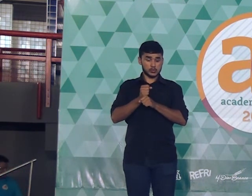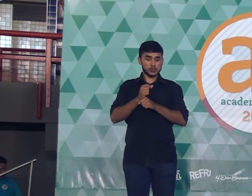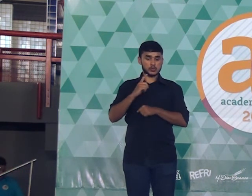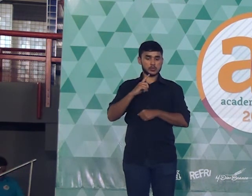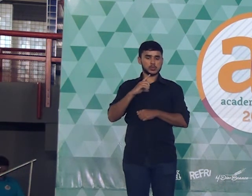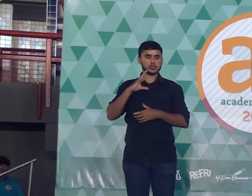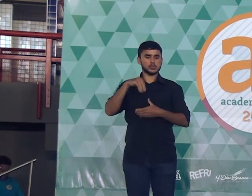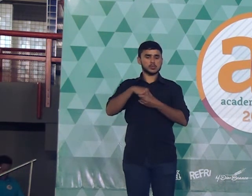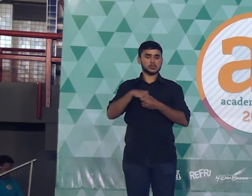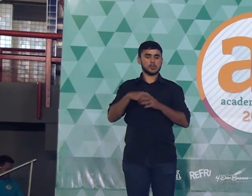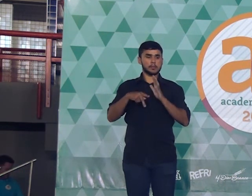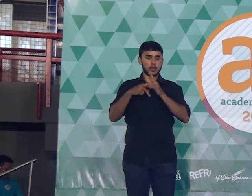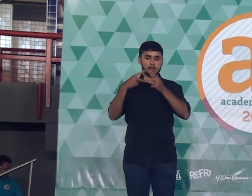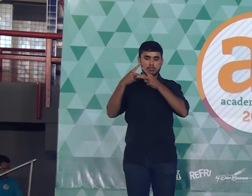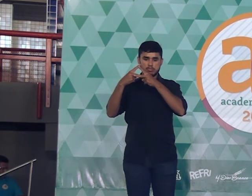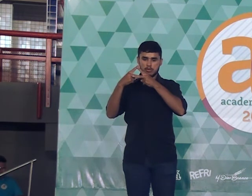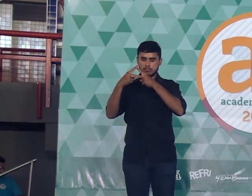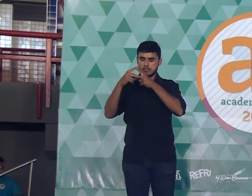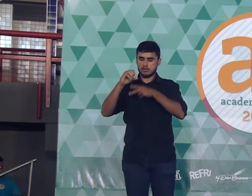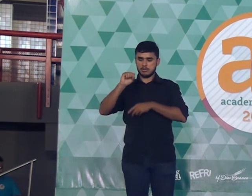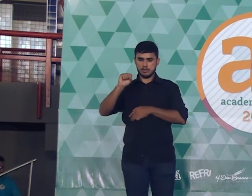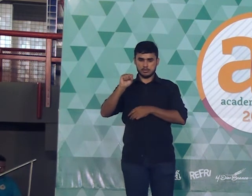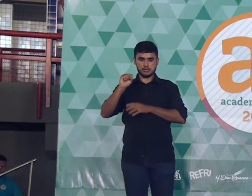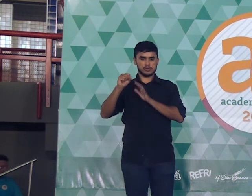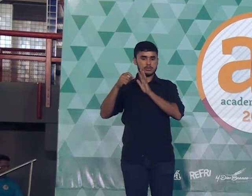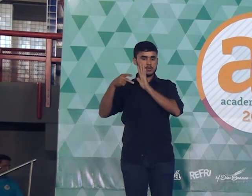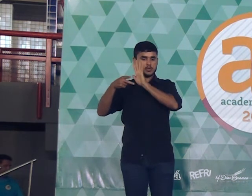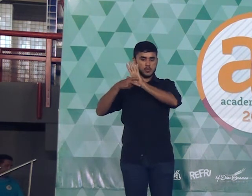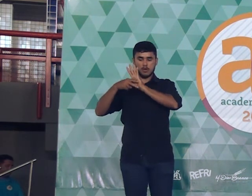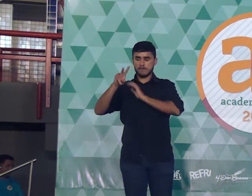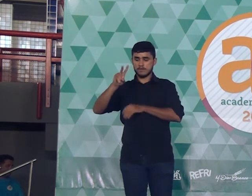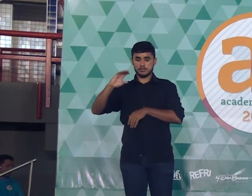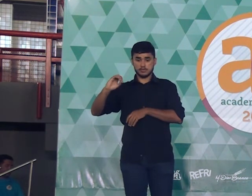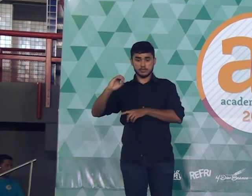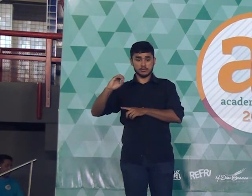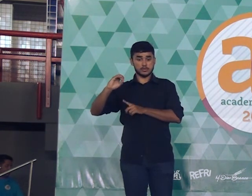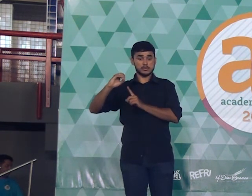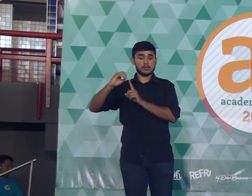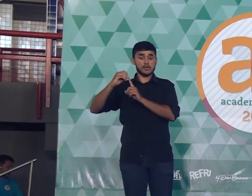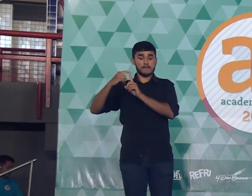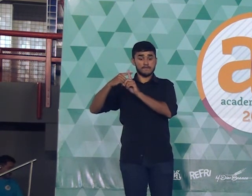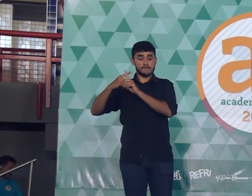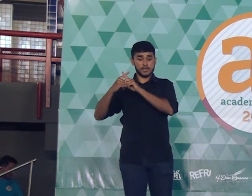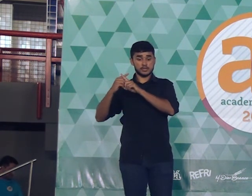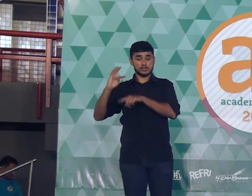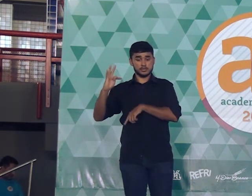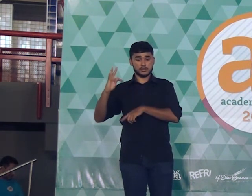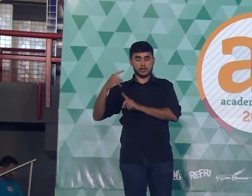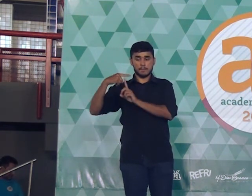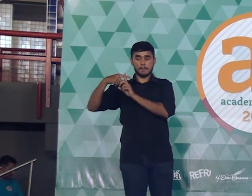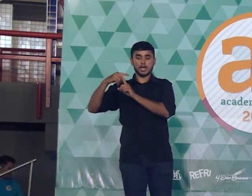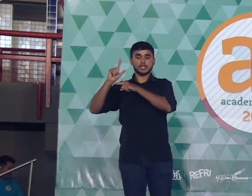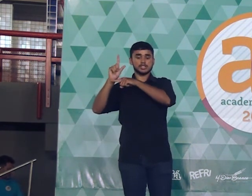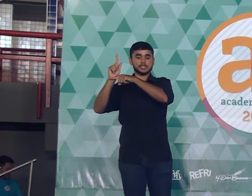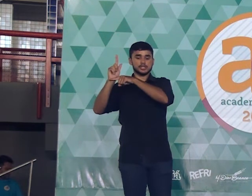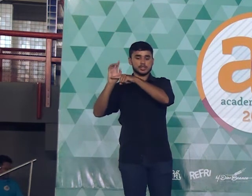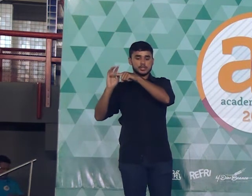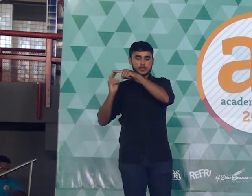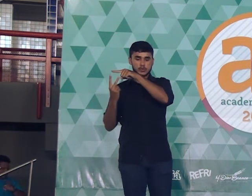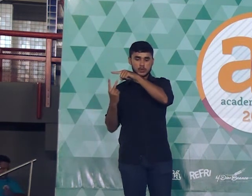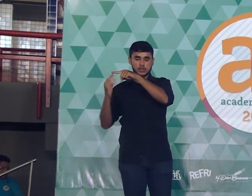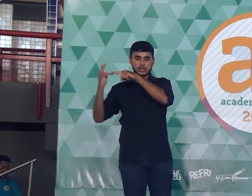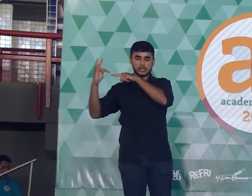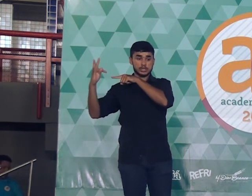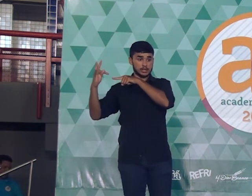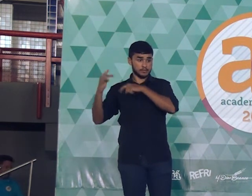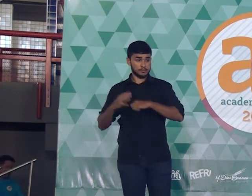metros. Eu quero achar a velocidade inicial. E o tempo é de 0,2 segundos. Quando você faz isso, você acha 12